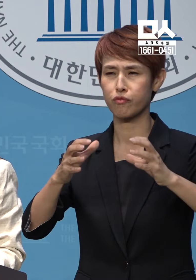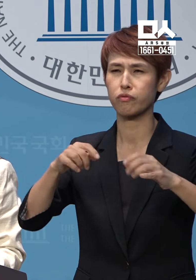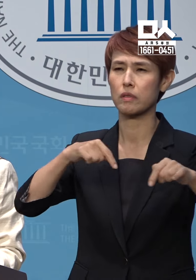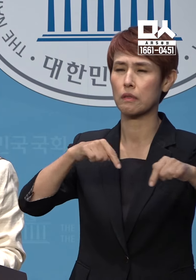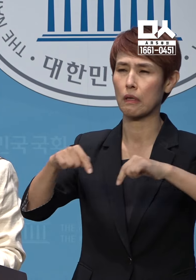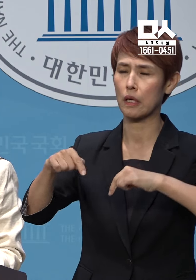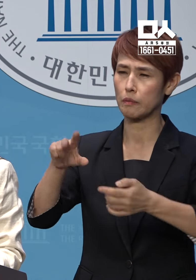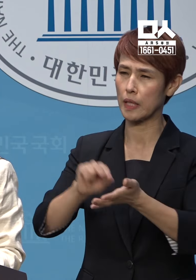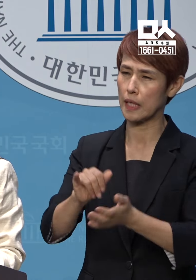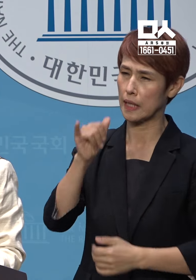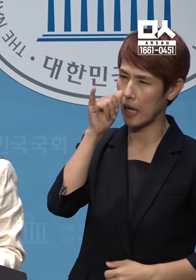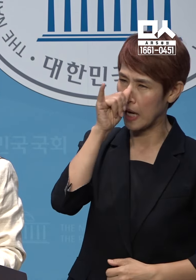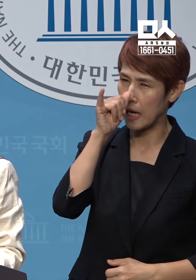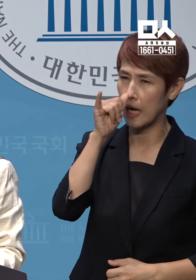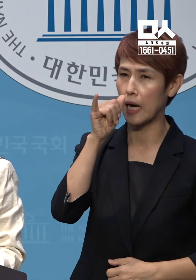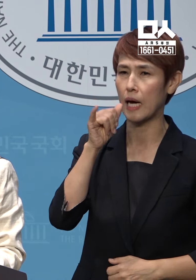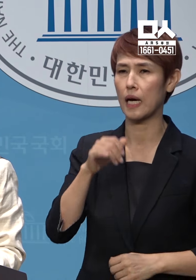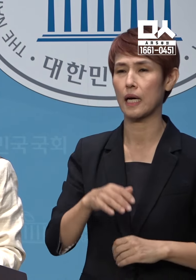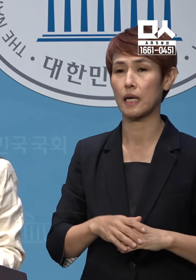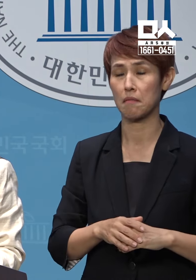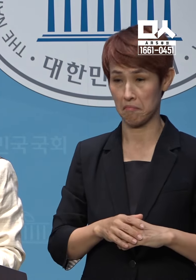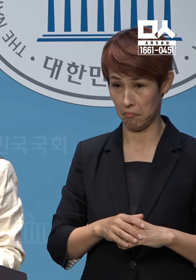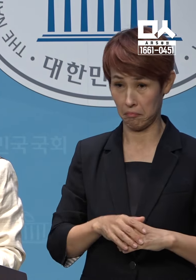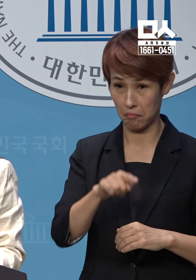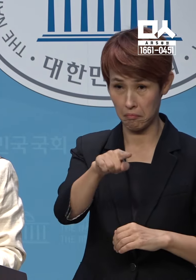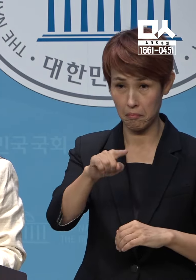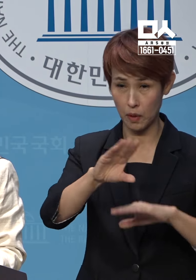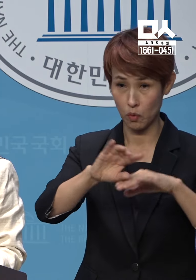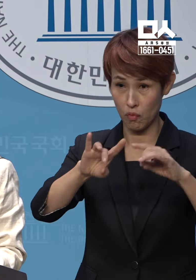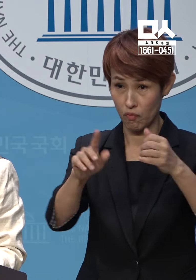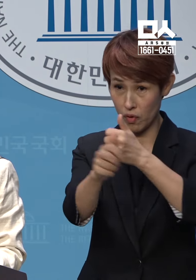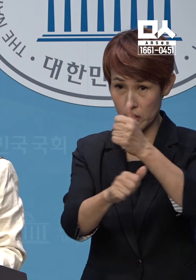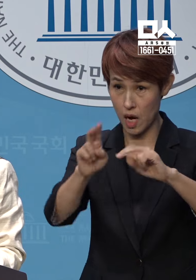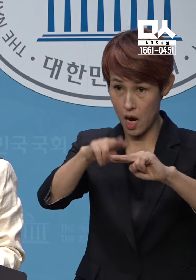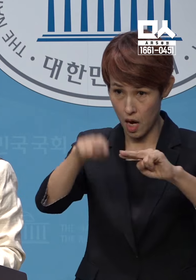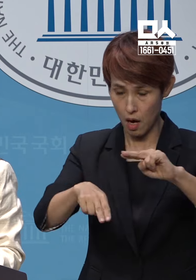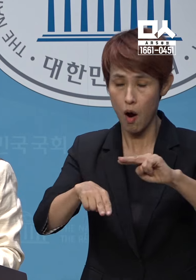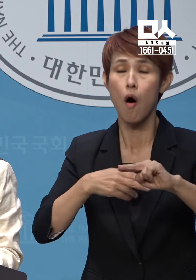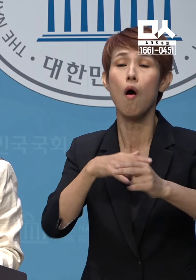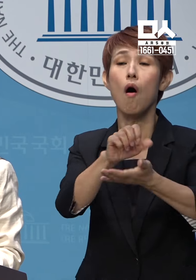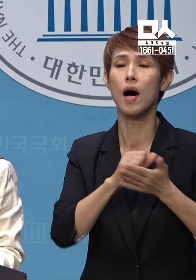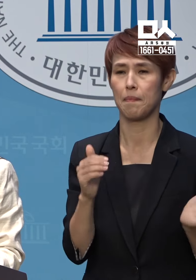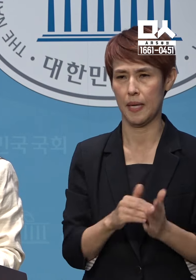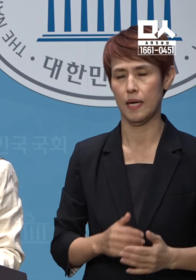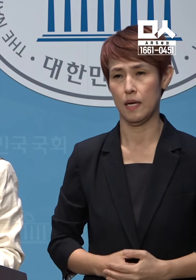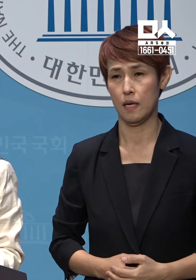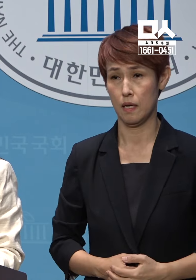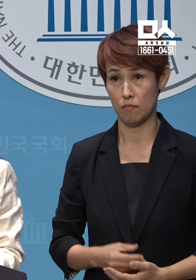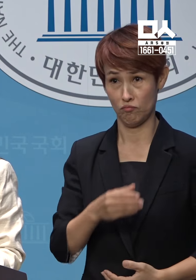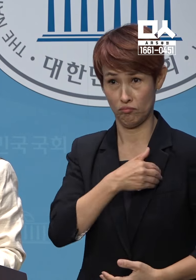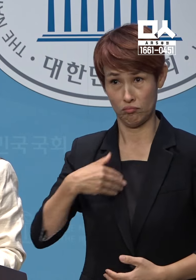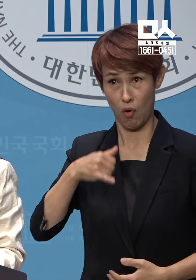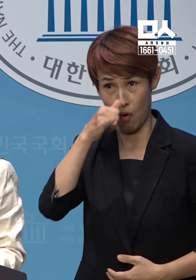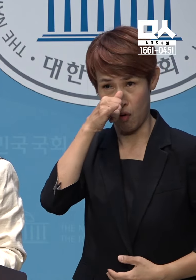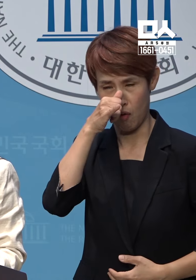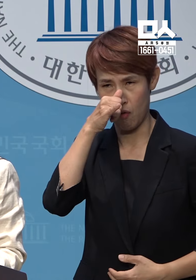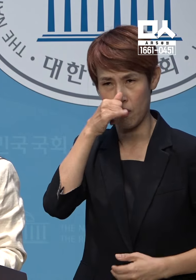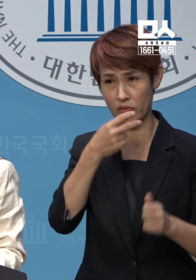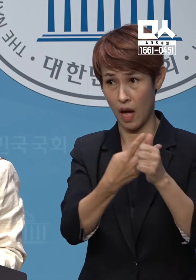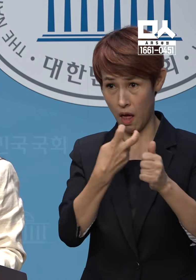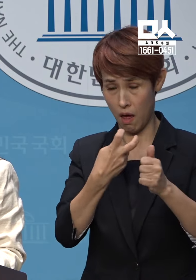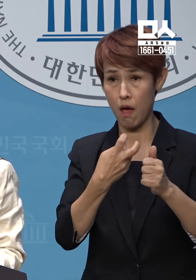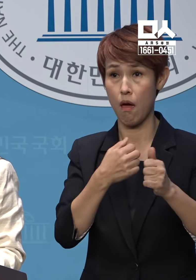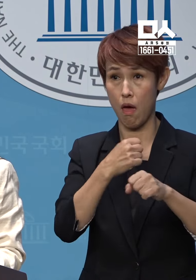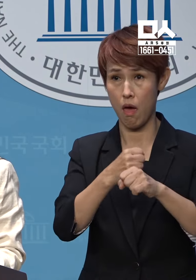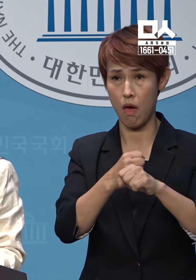사이를 번개 같은 속도로 처리했습니다 떳떳하면 탄핵 조사와 심판에 임하십시오 같은 수법을